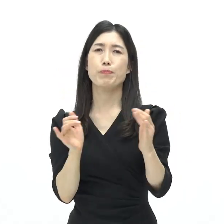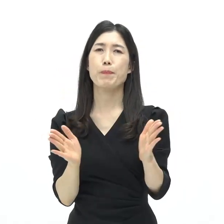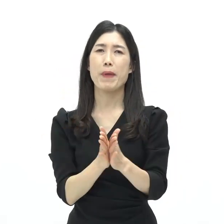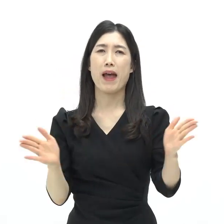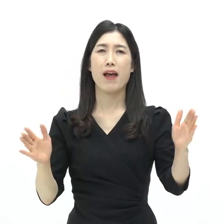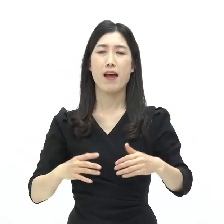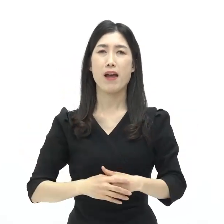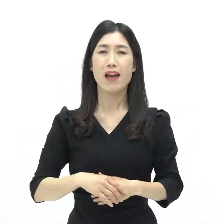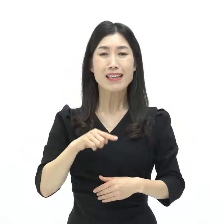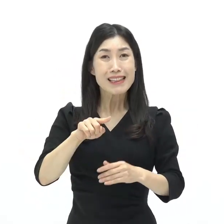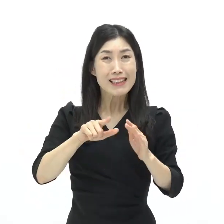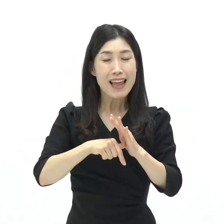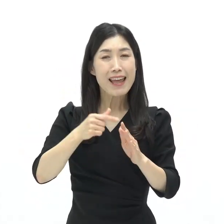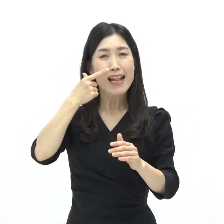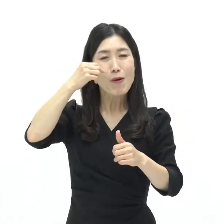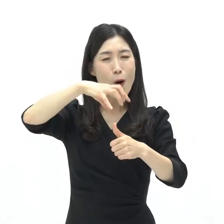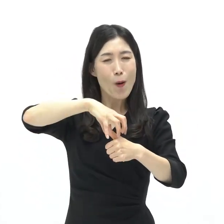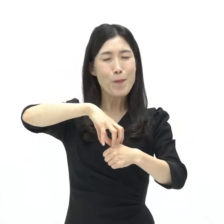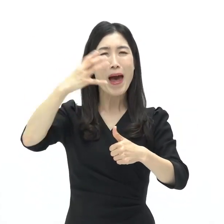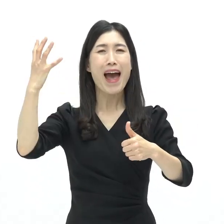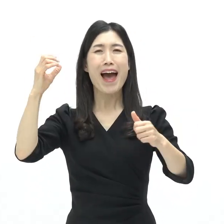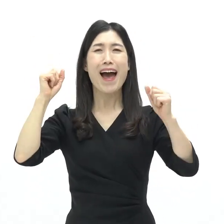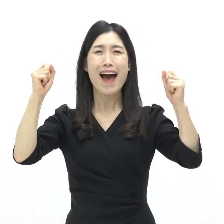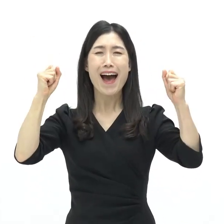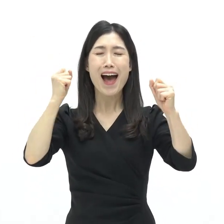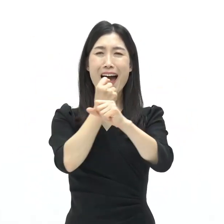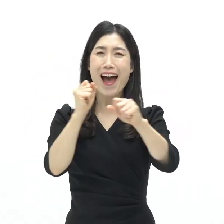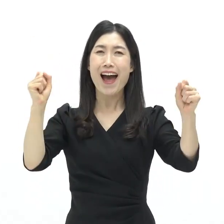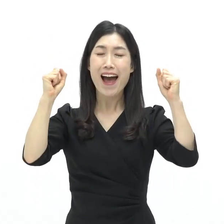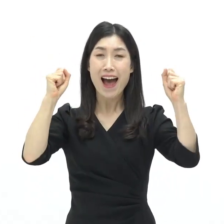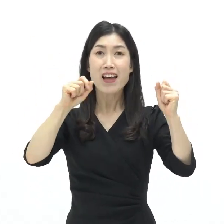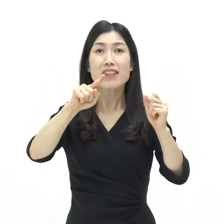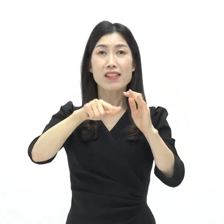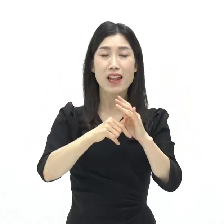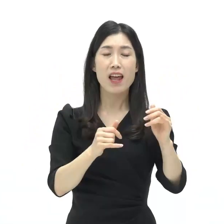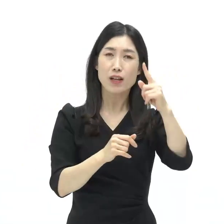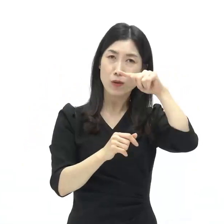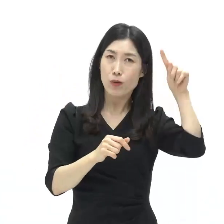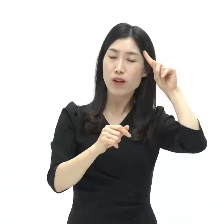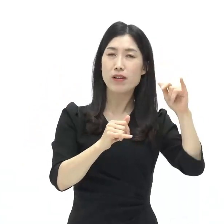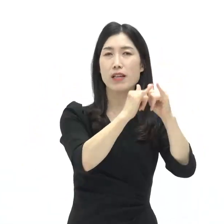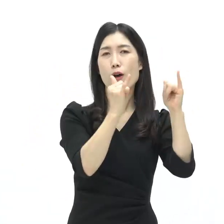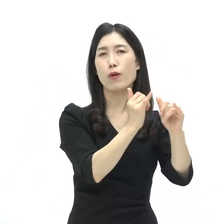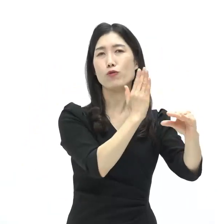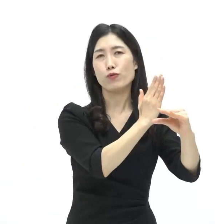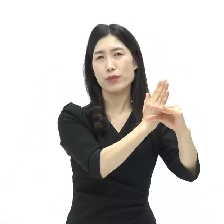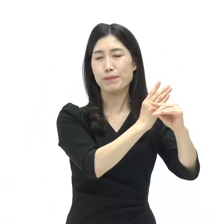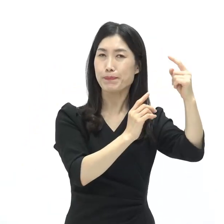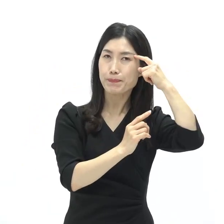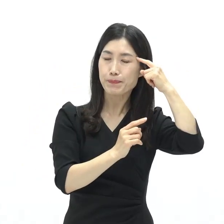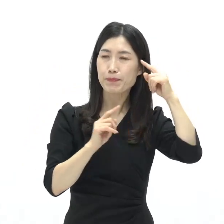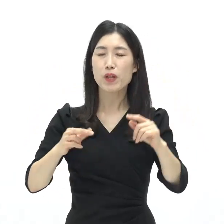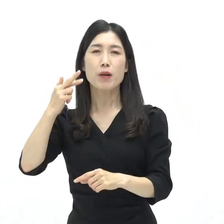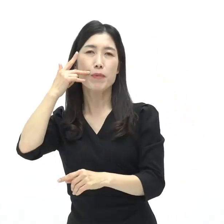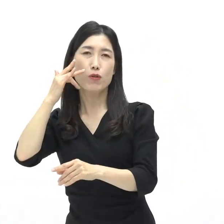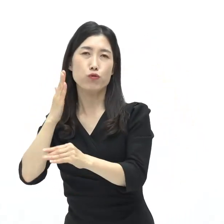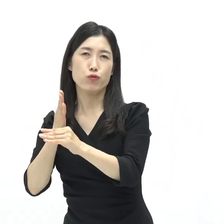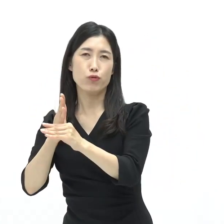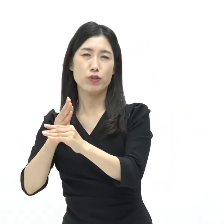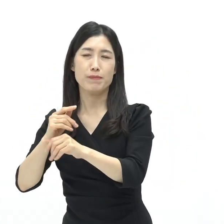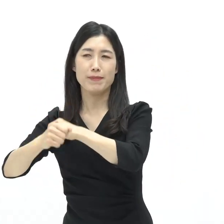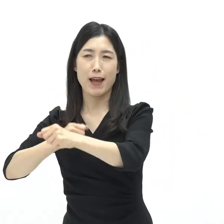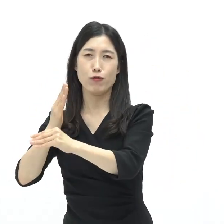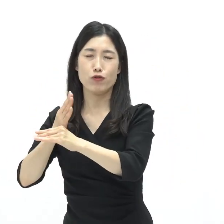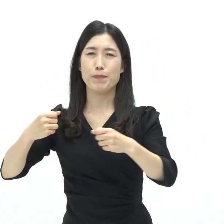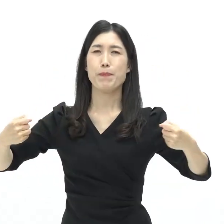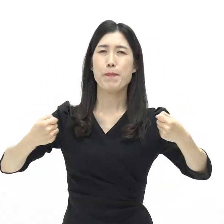침략했어요. 일제 강점에서 해방된 우리나라에 소련의 사회주의 사상과 미국을 중심으로 한 자유주의